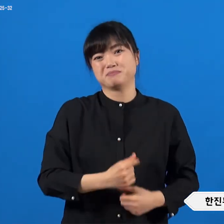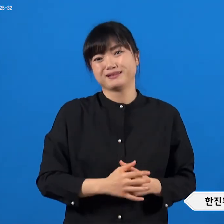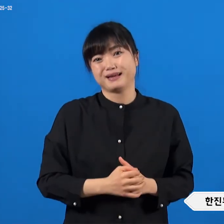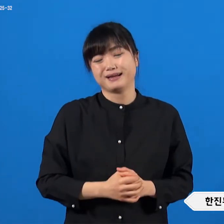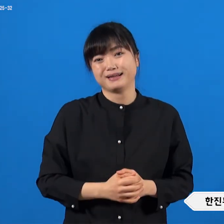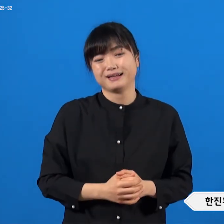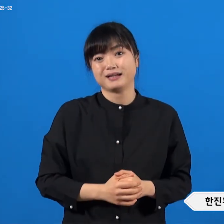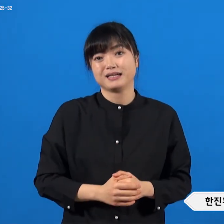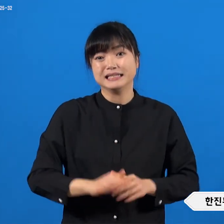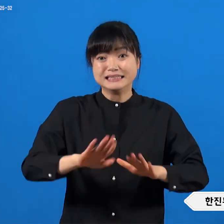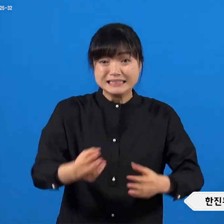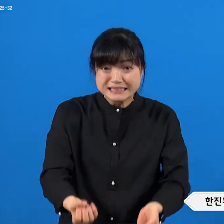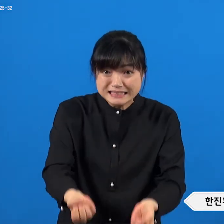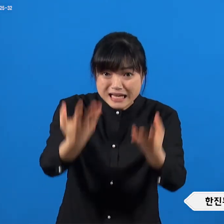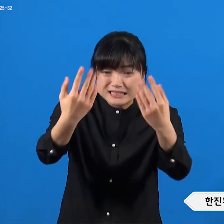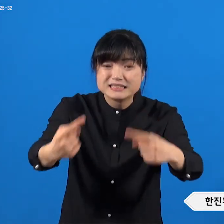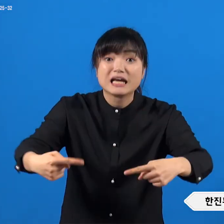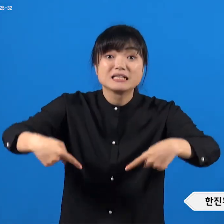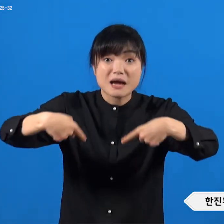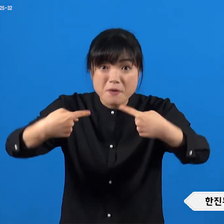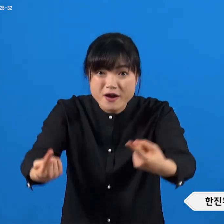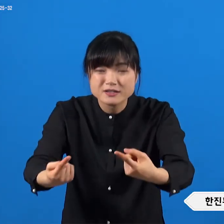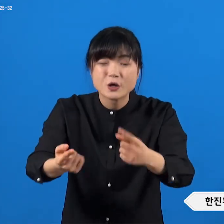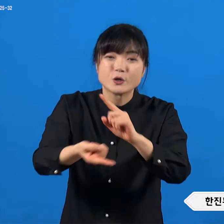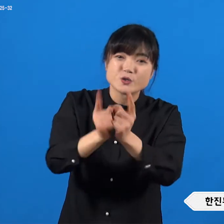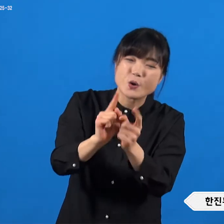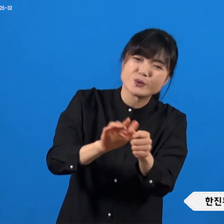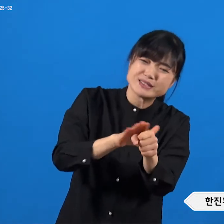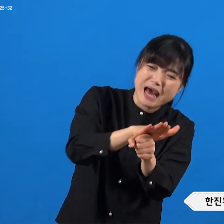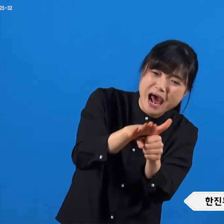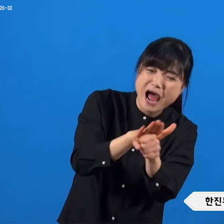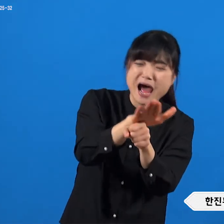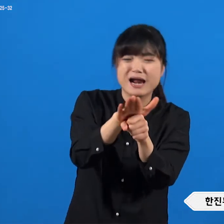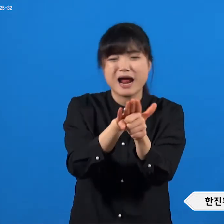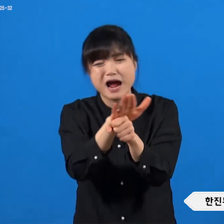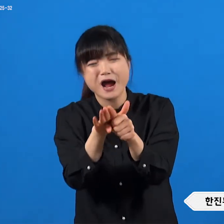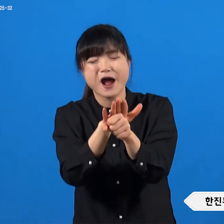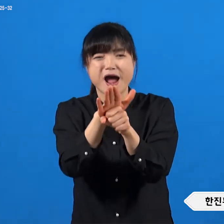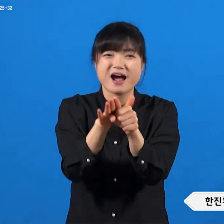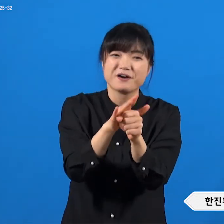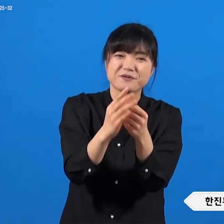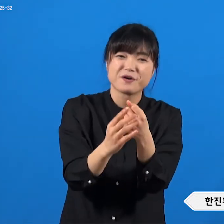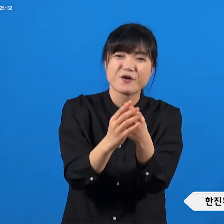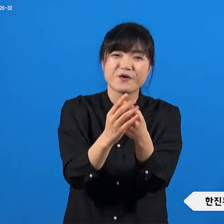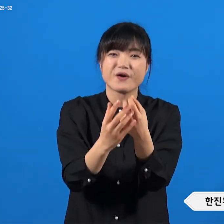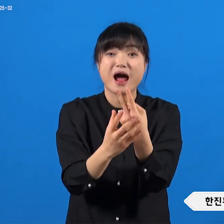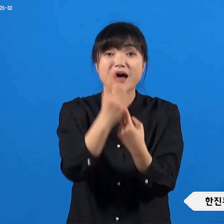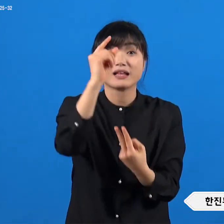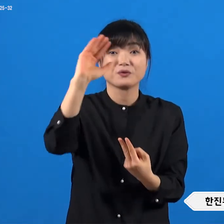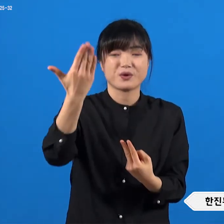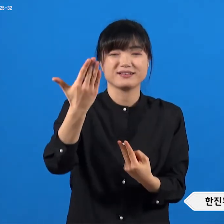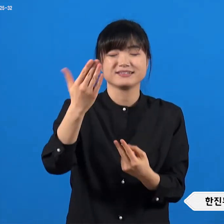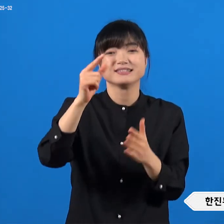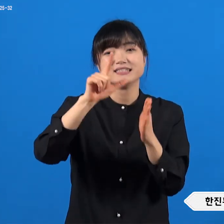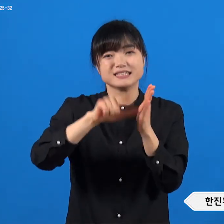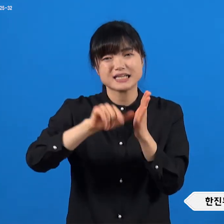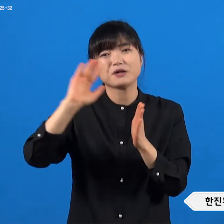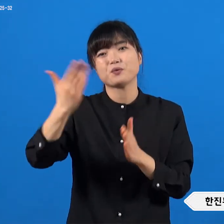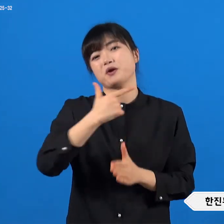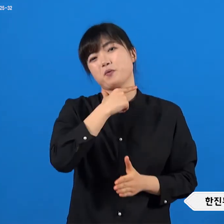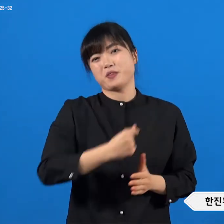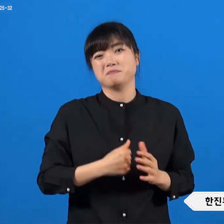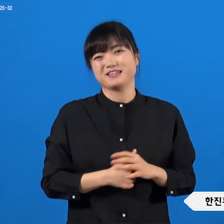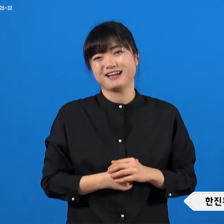바랍니다. 이 잔치 자리에 들어가서 서로 사랑으로 하나 되는 그런 순간을 꼭 가질 수